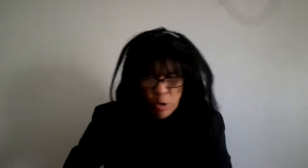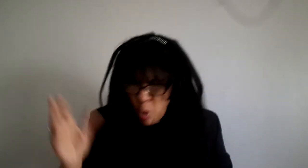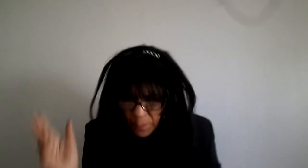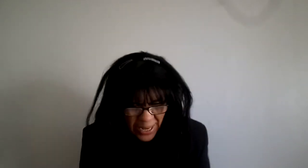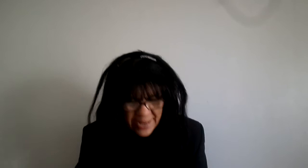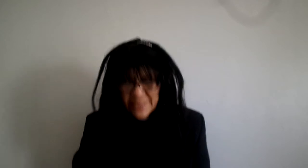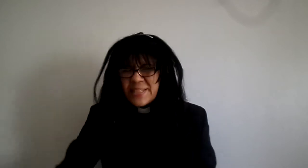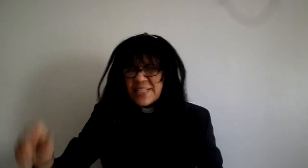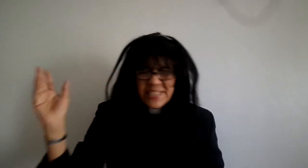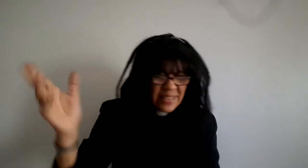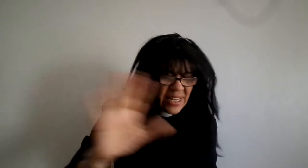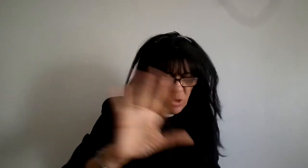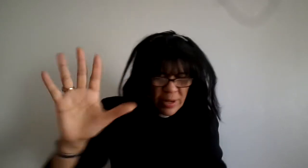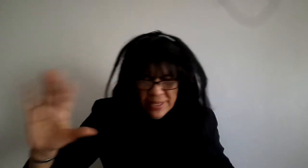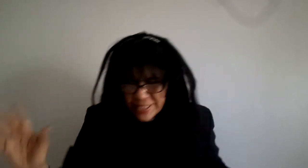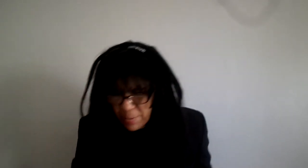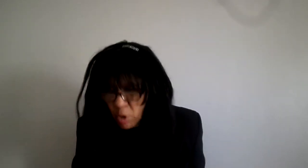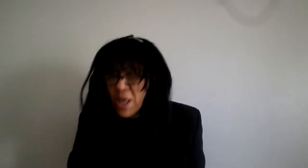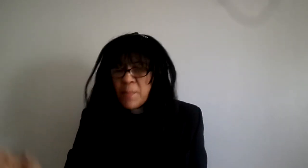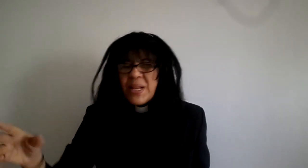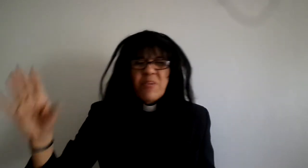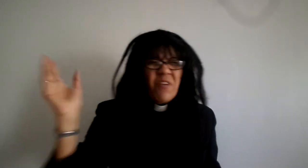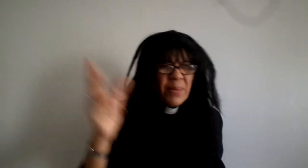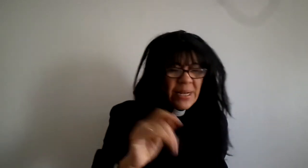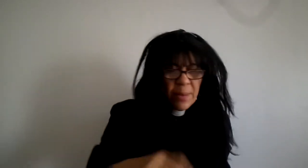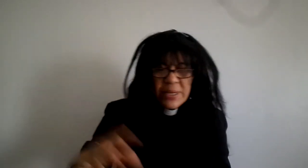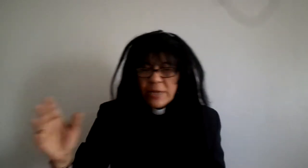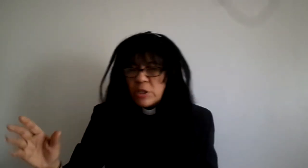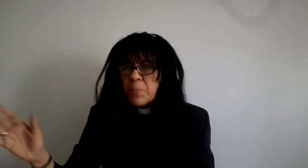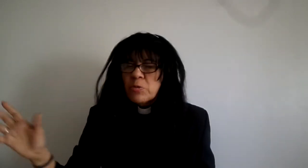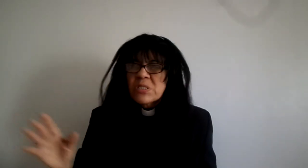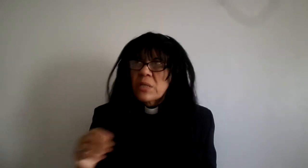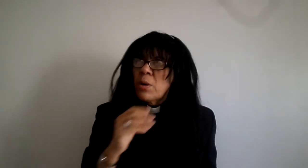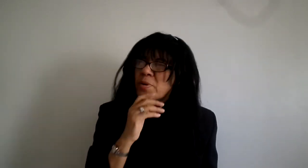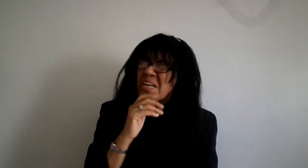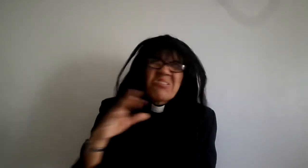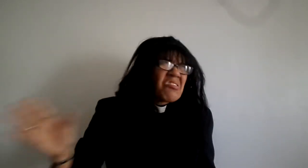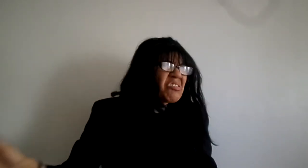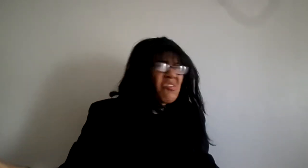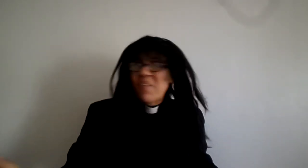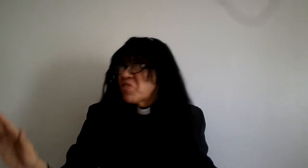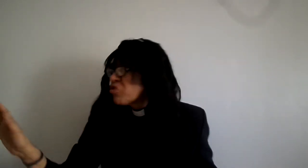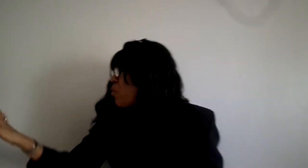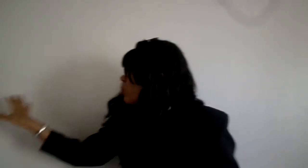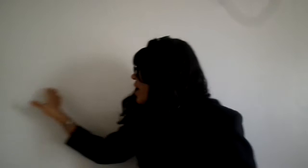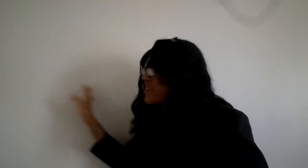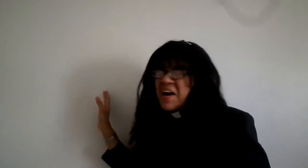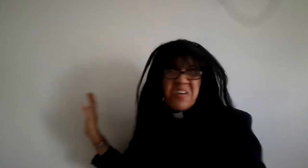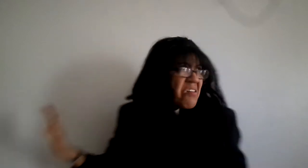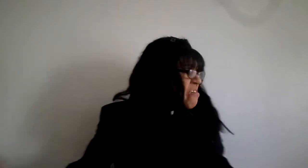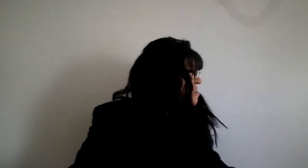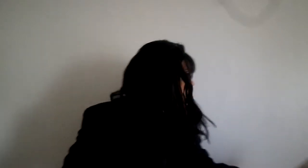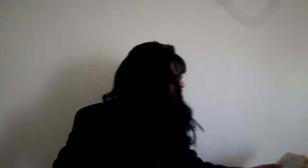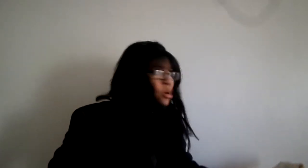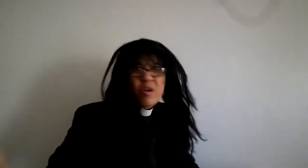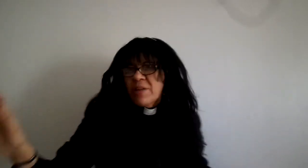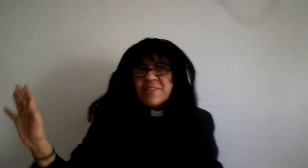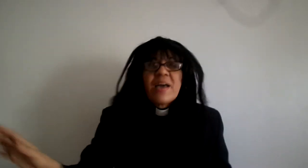rompes las cadenas, desatas las obras del diablo. Mira, mi familia, mira esto. Y después tú dices, Dios, ¿pero quién yo le estoy orando? Yo no veo nadie ahí. Yo no veo nadie ahí.